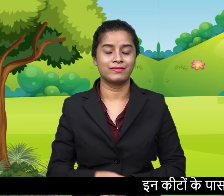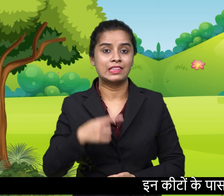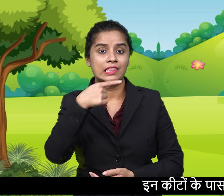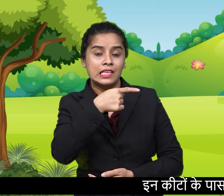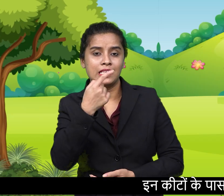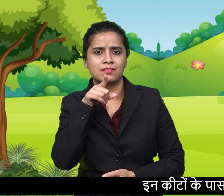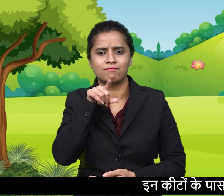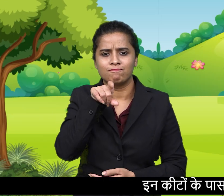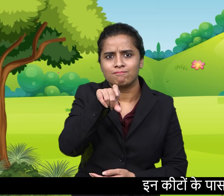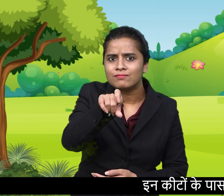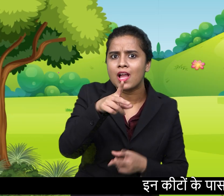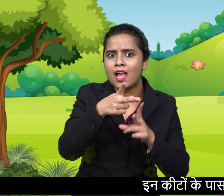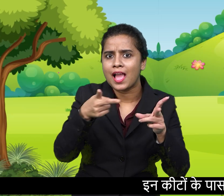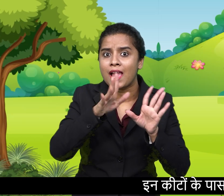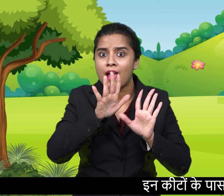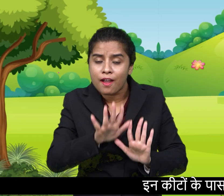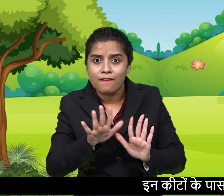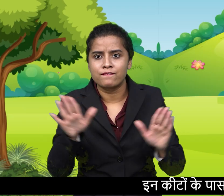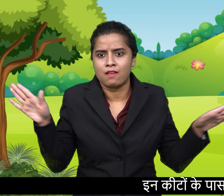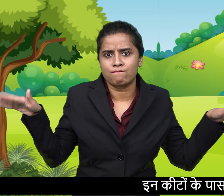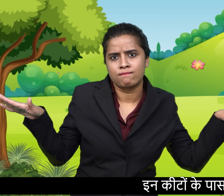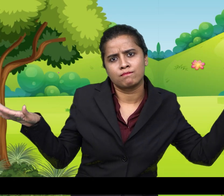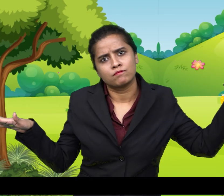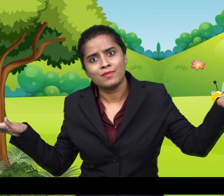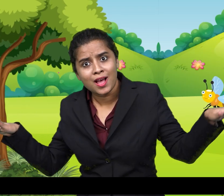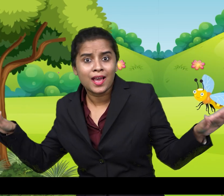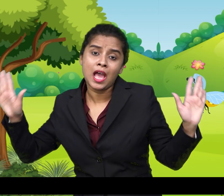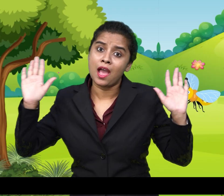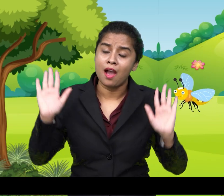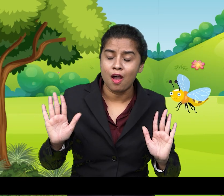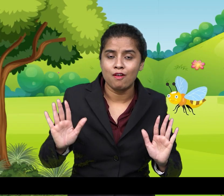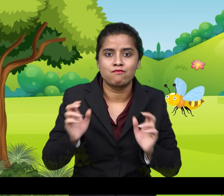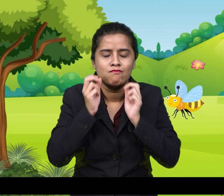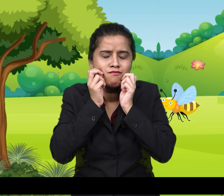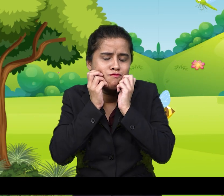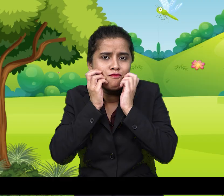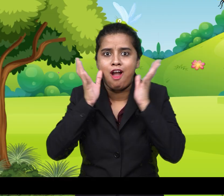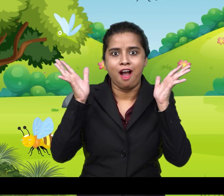इन कीटों के पास उड़ने के लिए पंख भी होते हैं। वाह